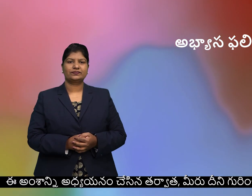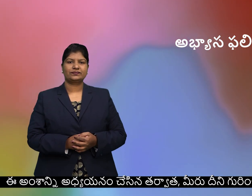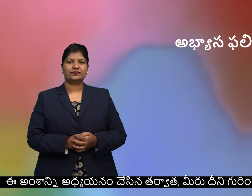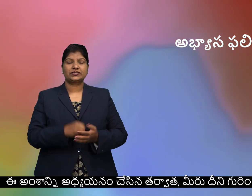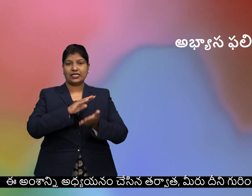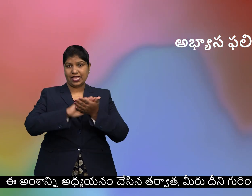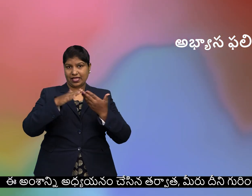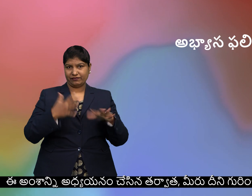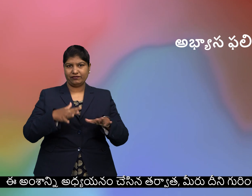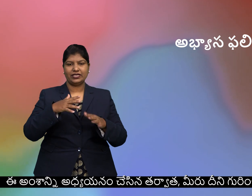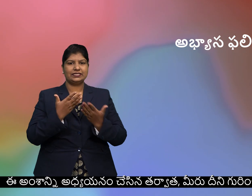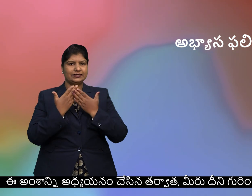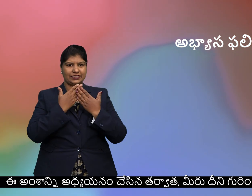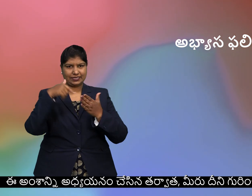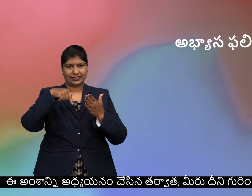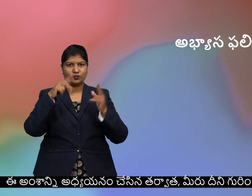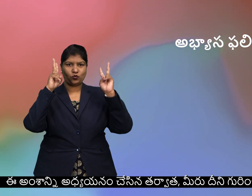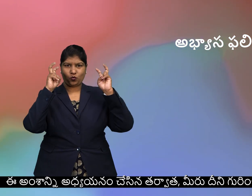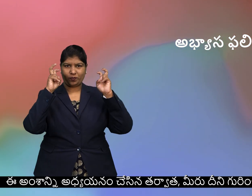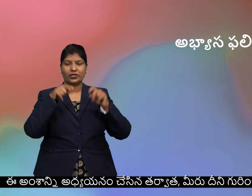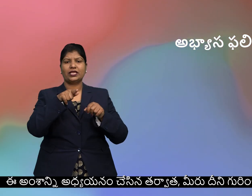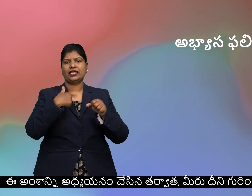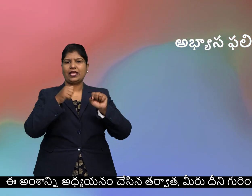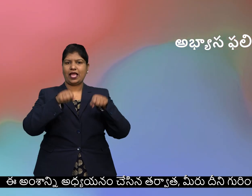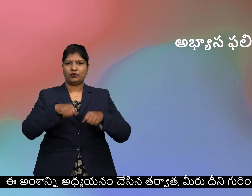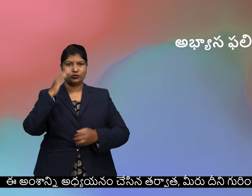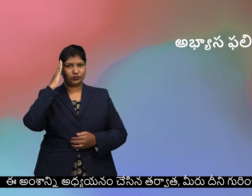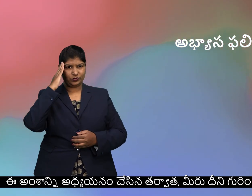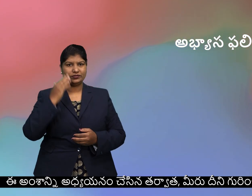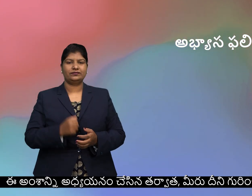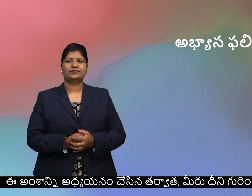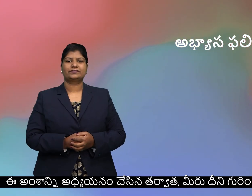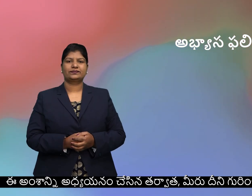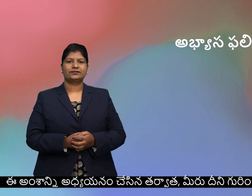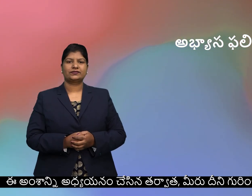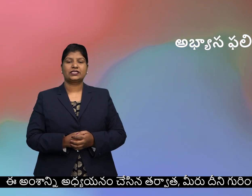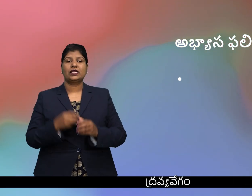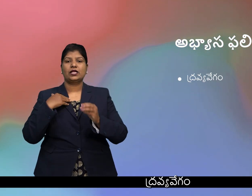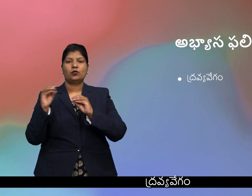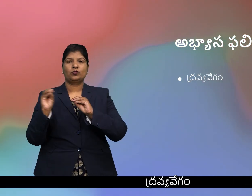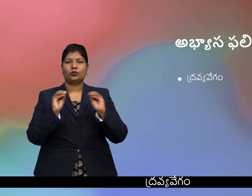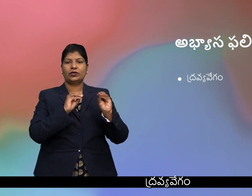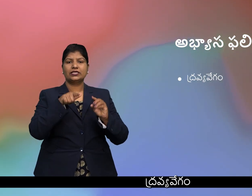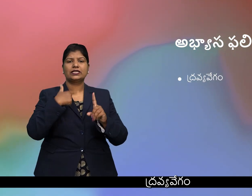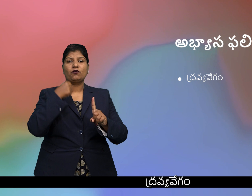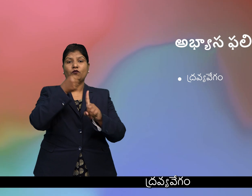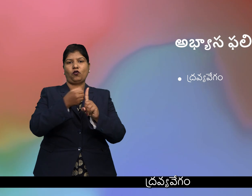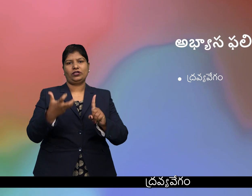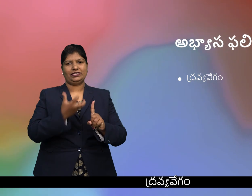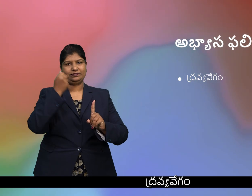ఈ అంశాన్ని అధ్యయనం చేసిన తరువాత మీరు దీని గురించి తెలుసుకోవచ్చు. ద్రవ్యవేగం